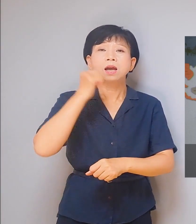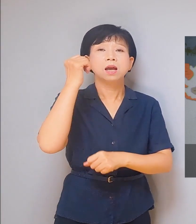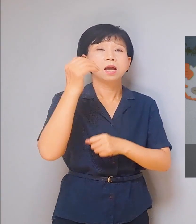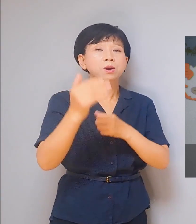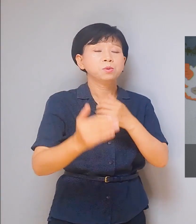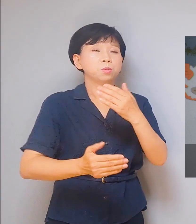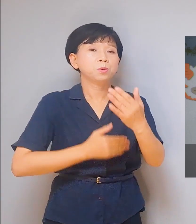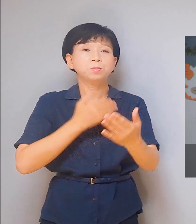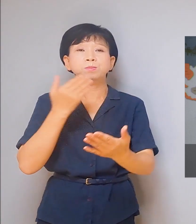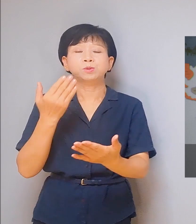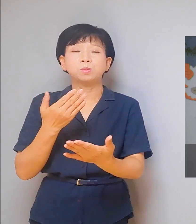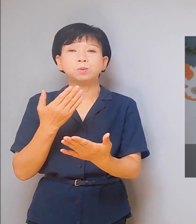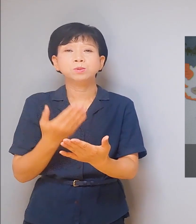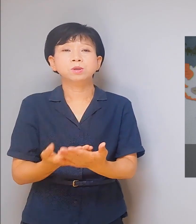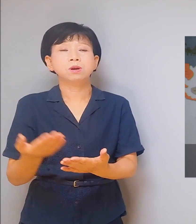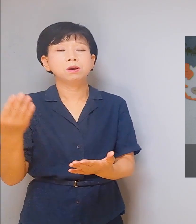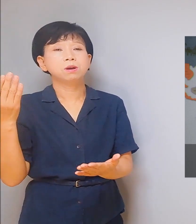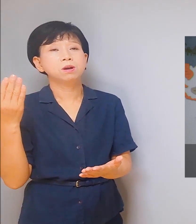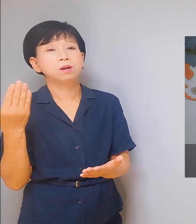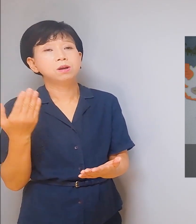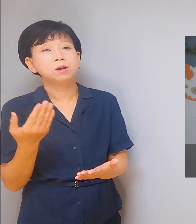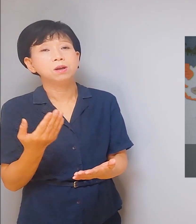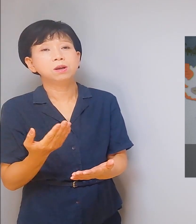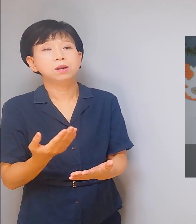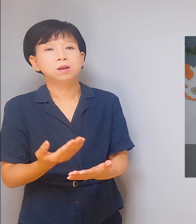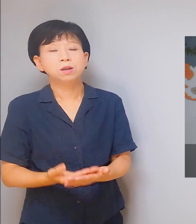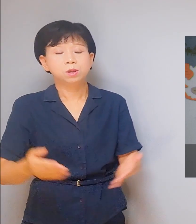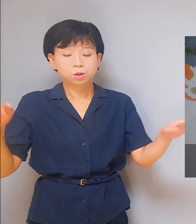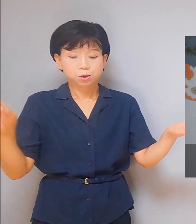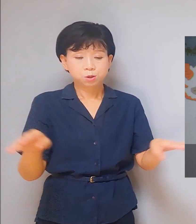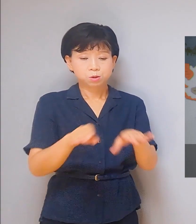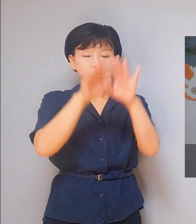이루어지게 하옵소서.